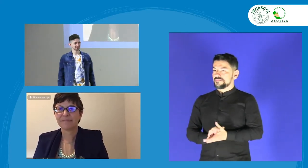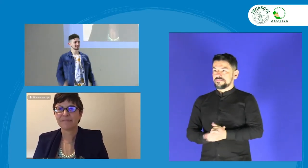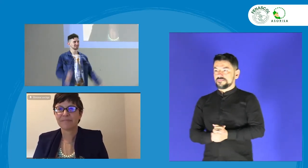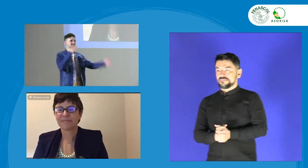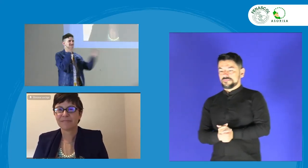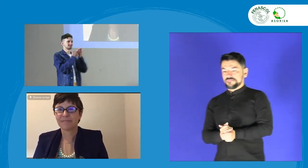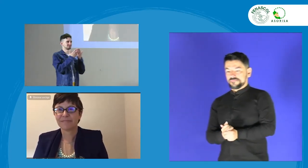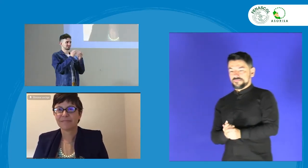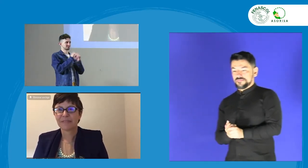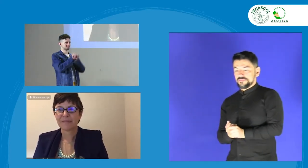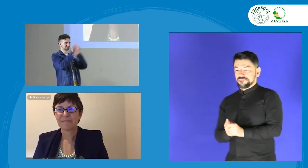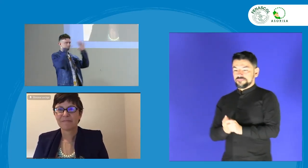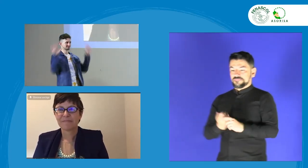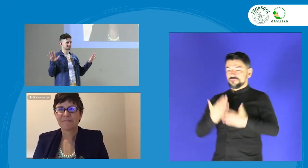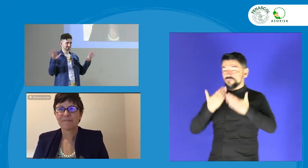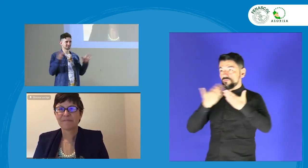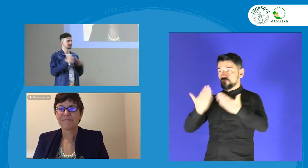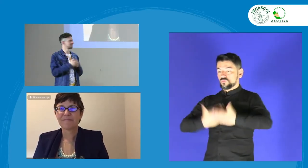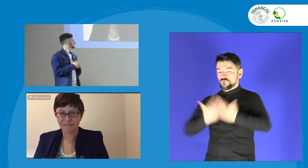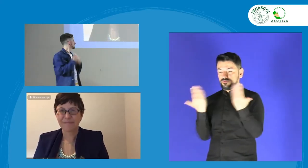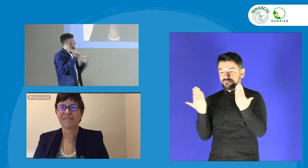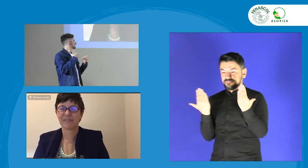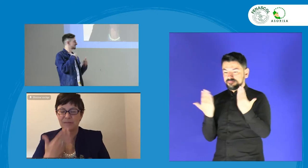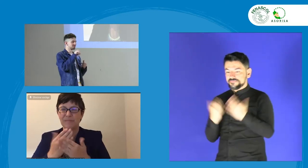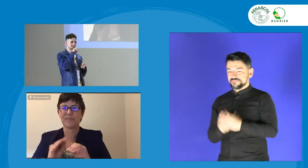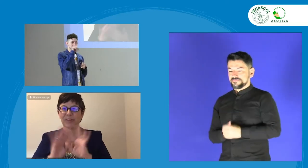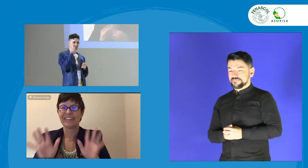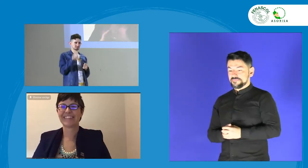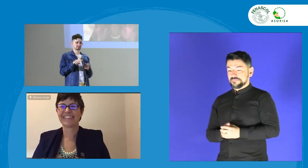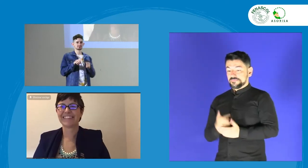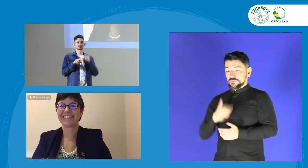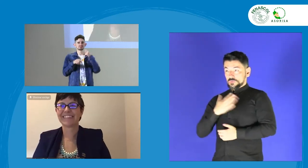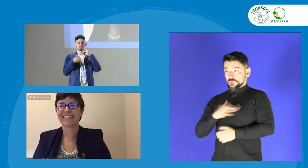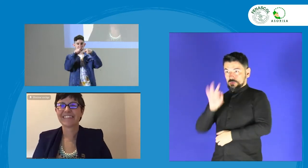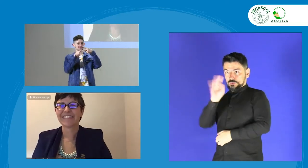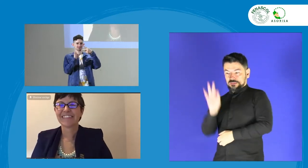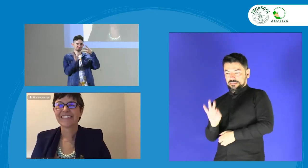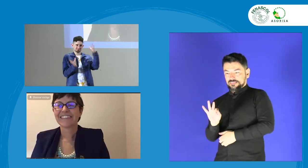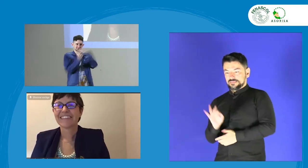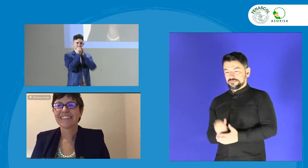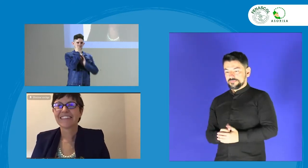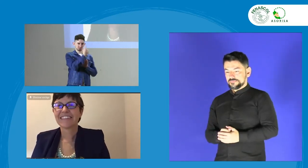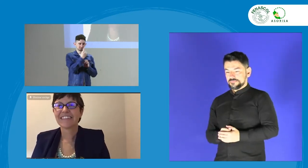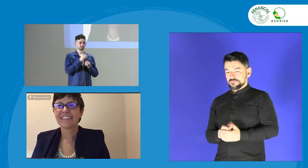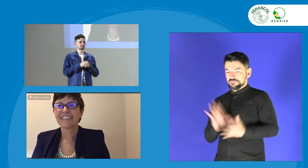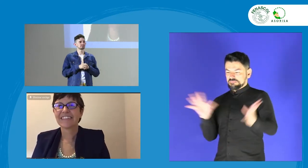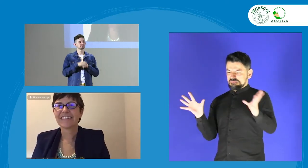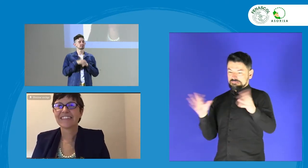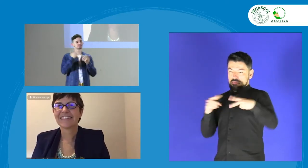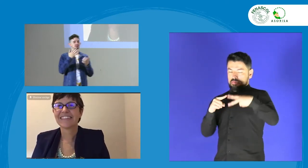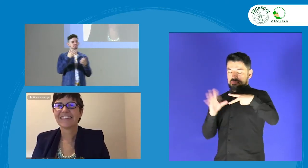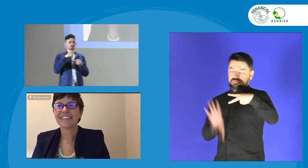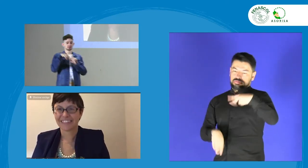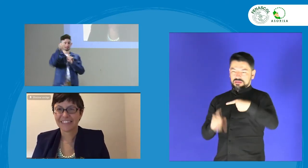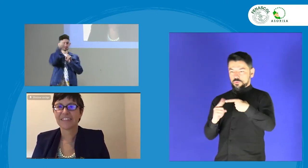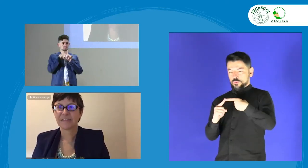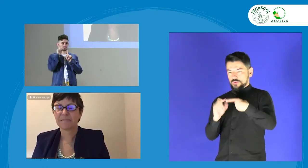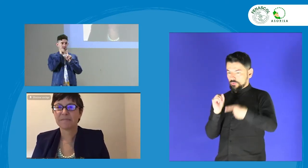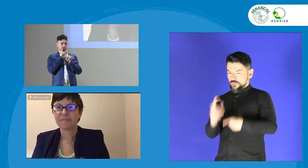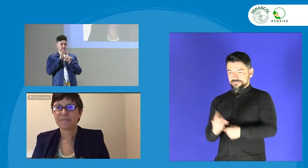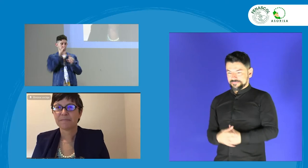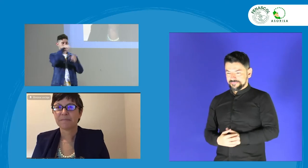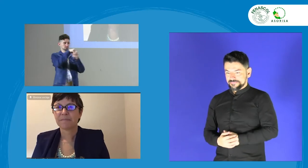Gracias. Bueno, muy buenos días para todos. Yo quiero hacer una pregunta, en realidad quería dos, pero las voy a